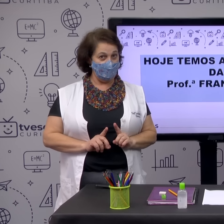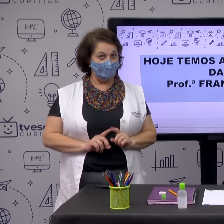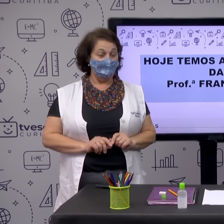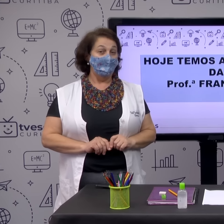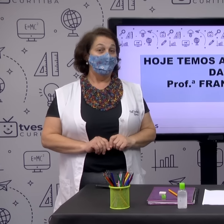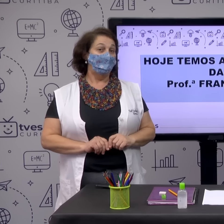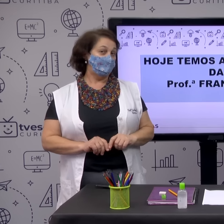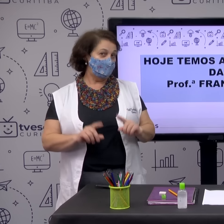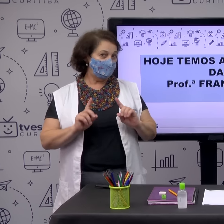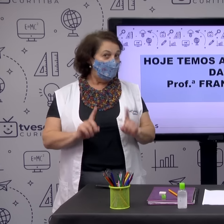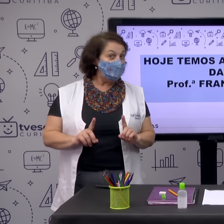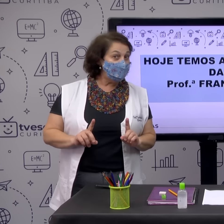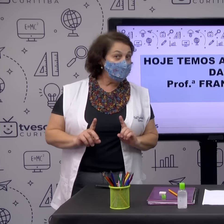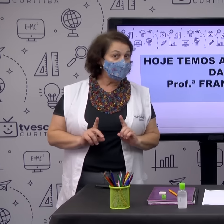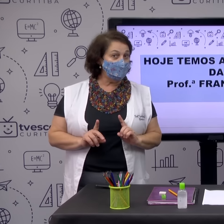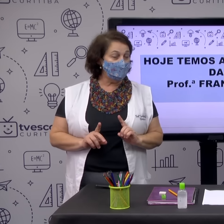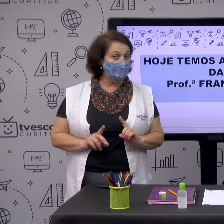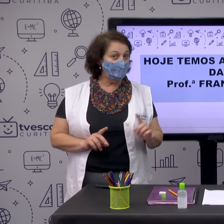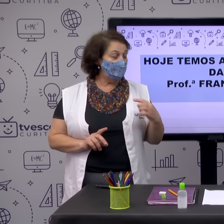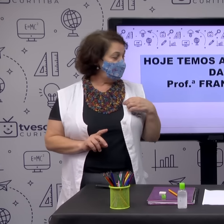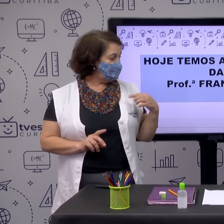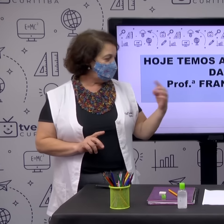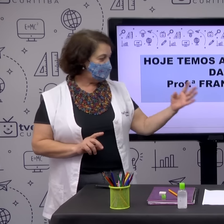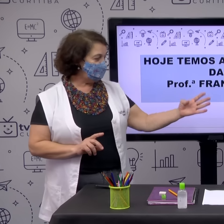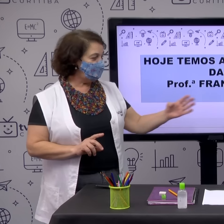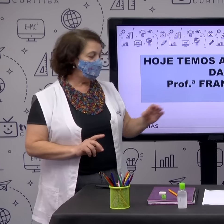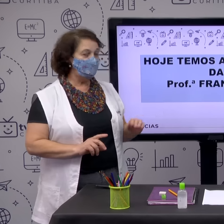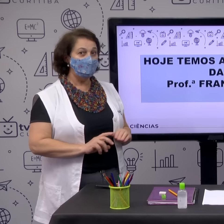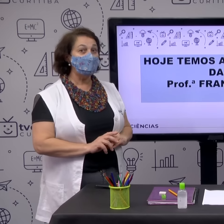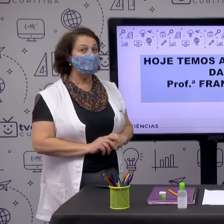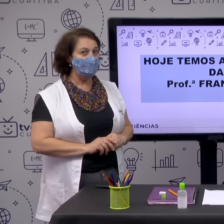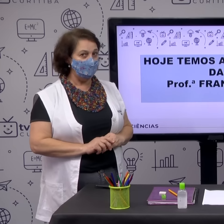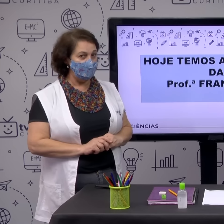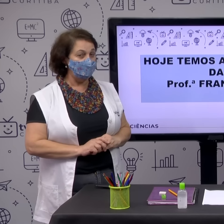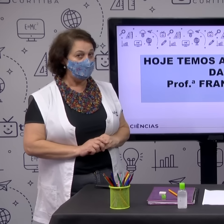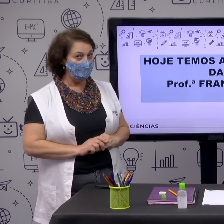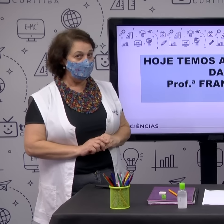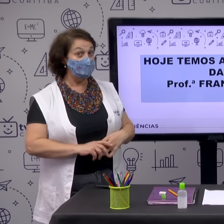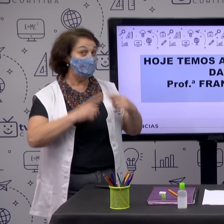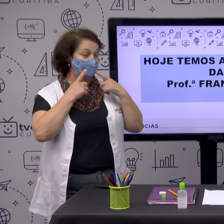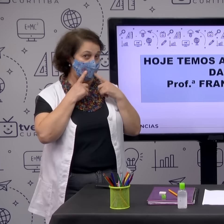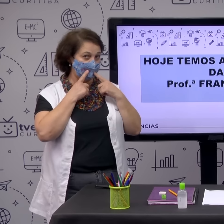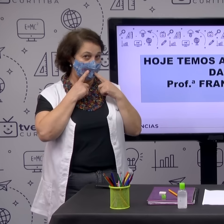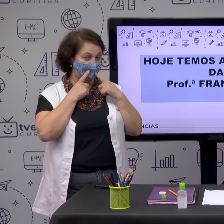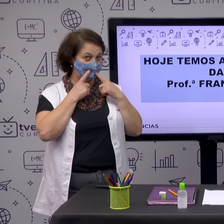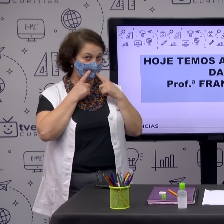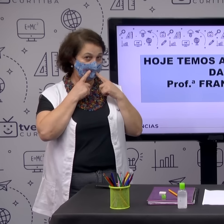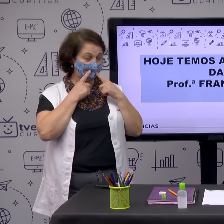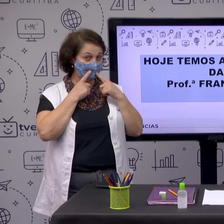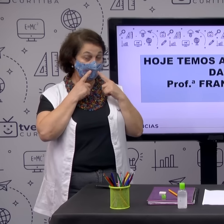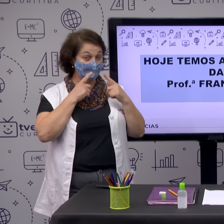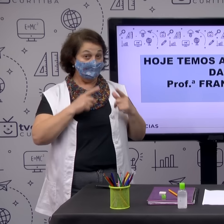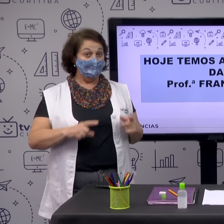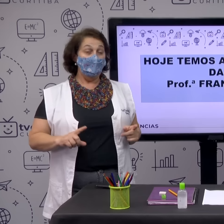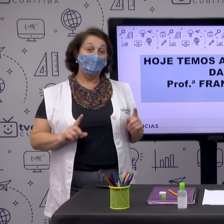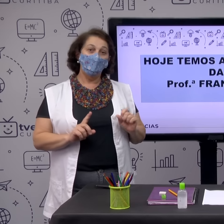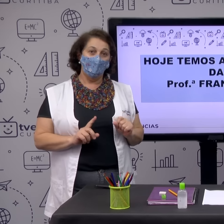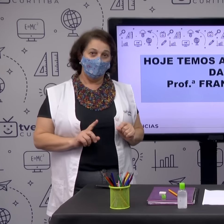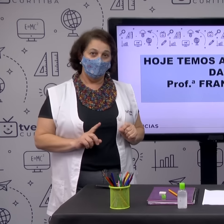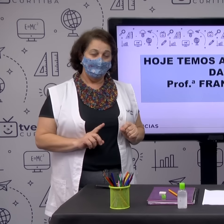fazer, vocês notem aqui, olha, nós estamos num distanciamento e de máscara. Agora,